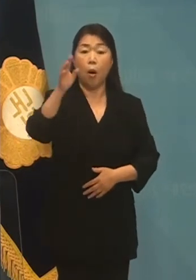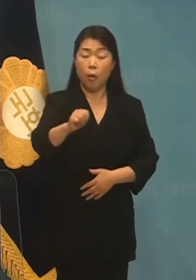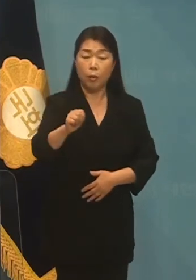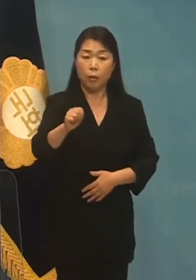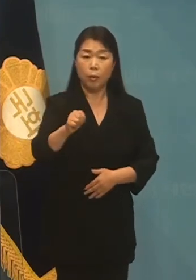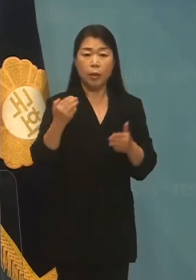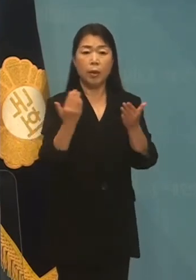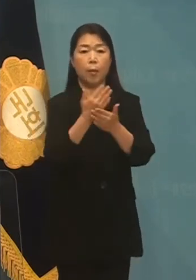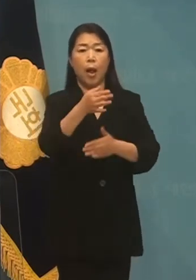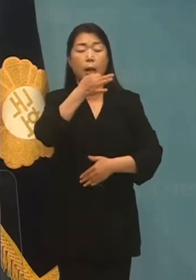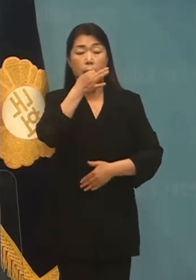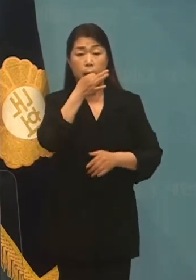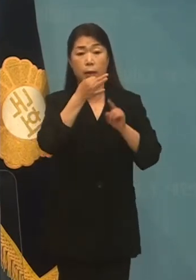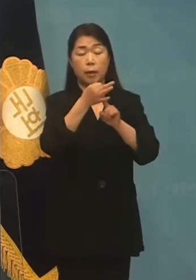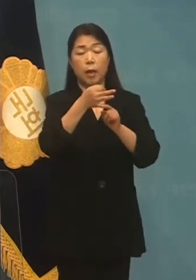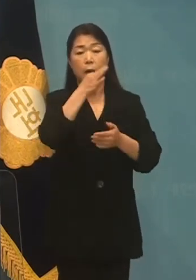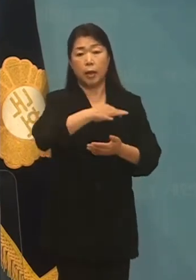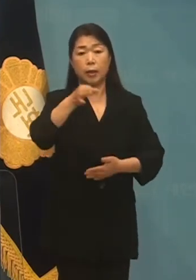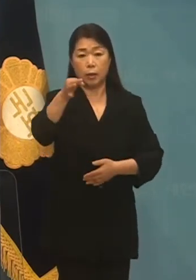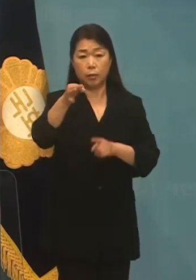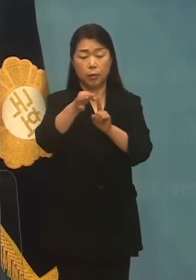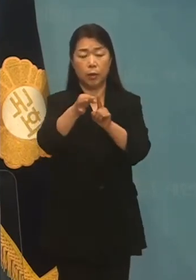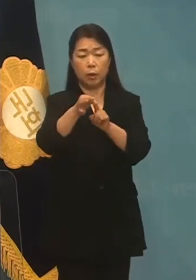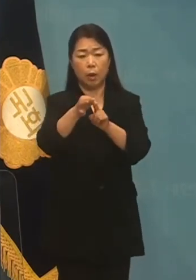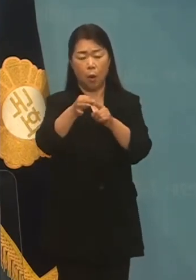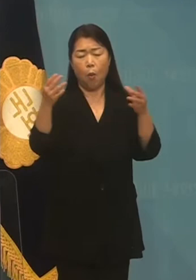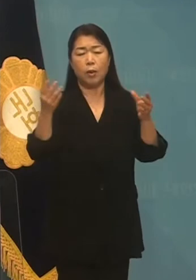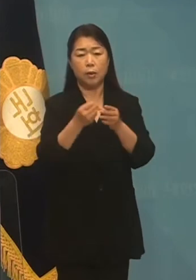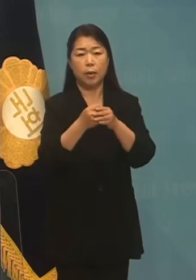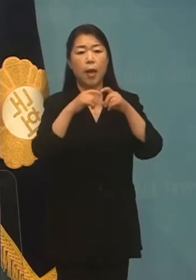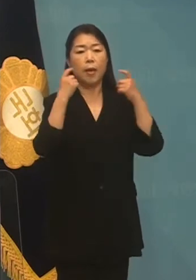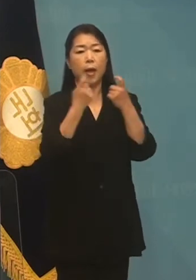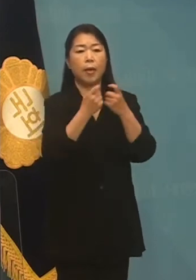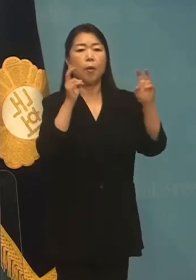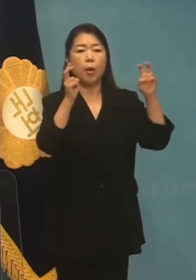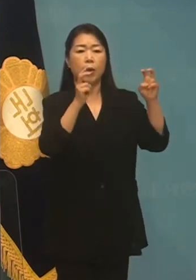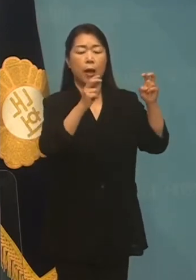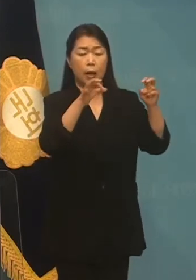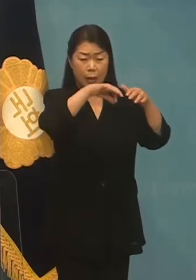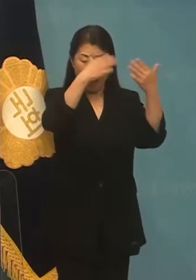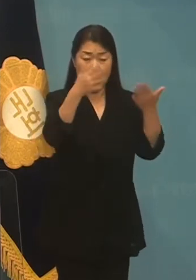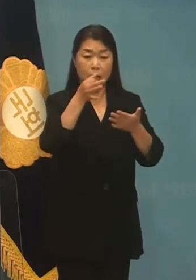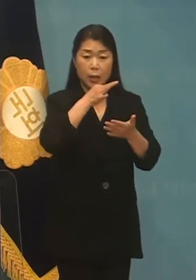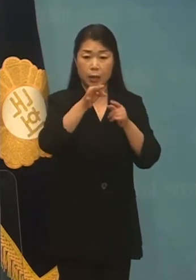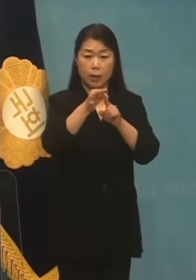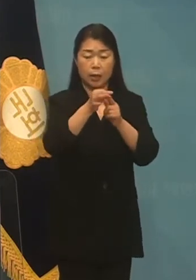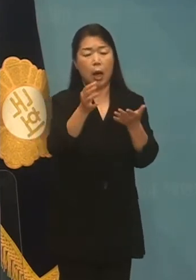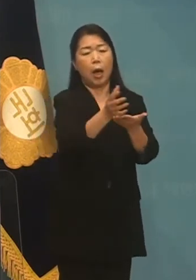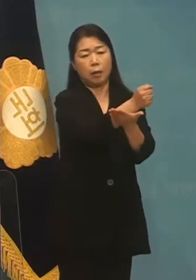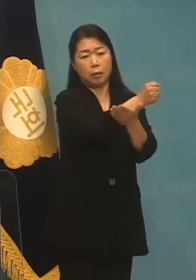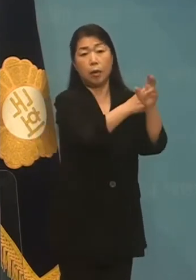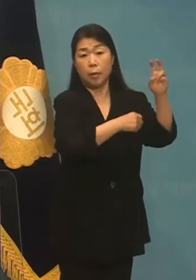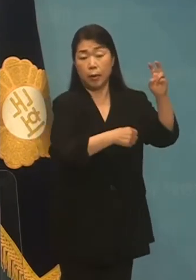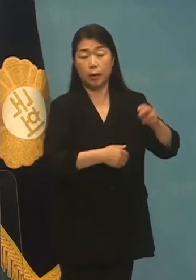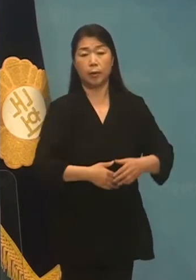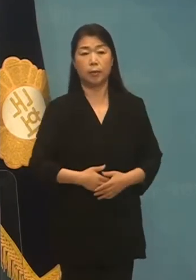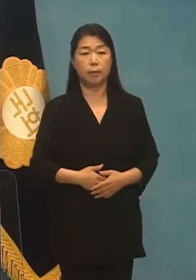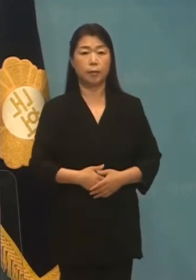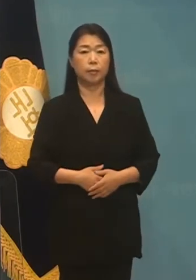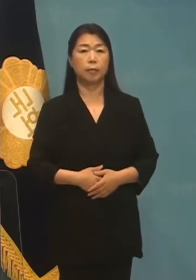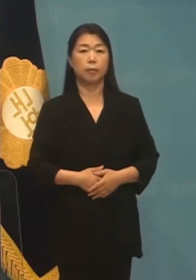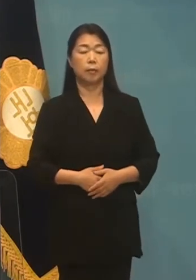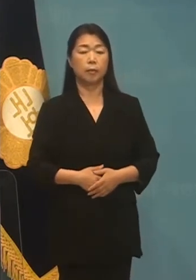5,500억의 개발 이익이 다 민간업자가 모두 독식하지